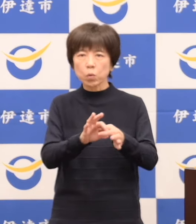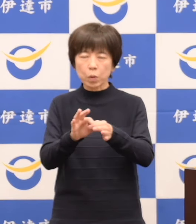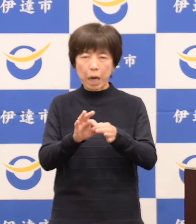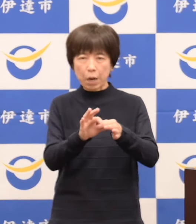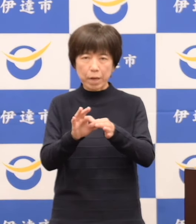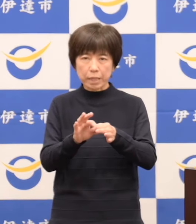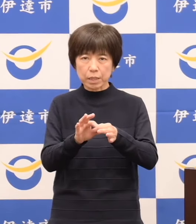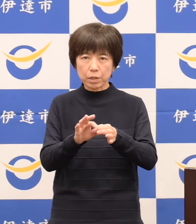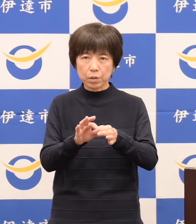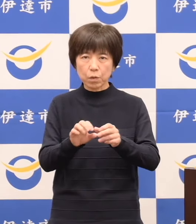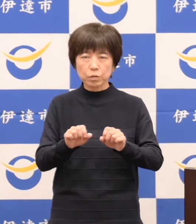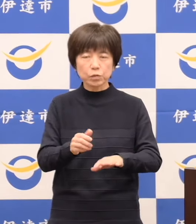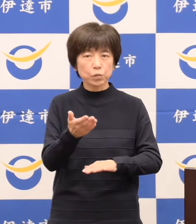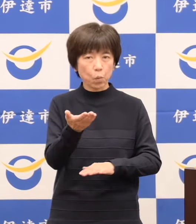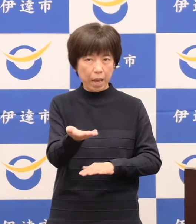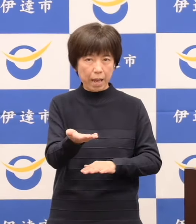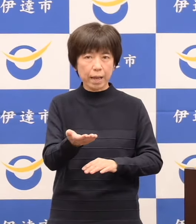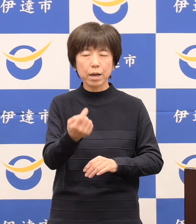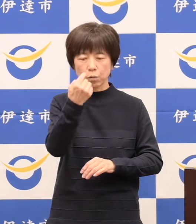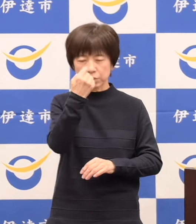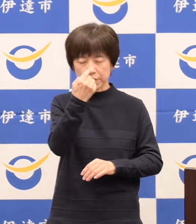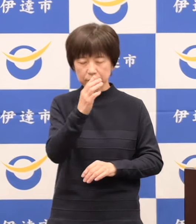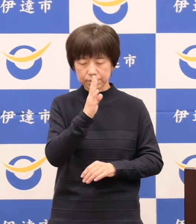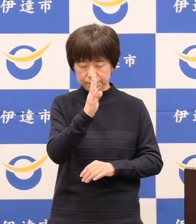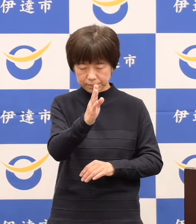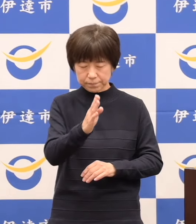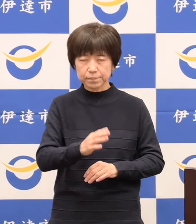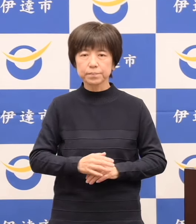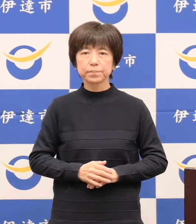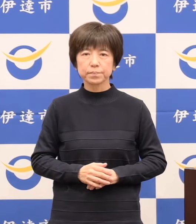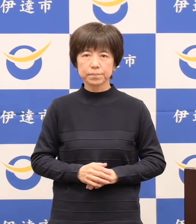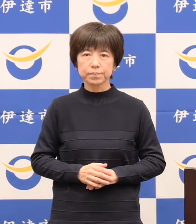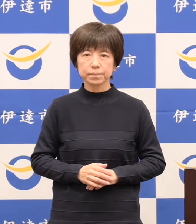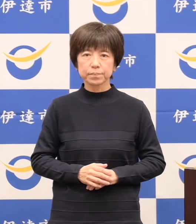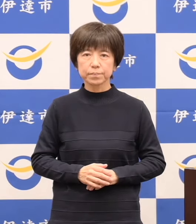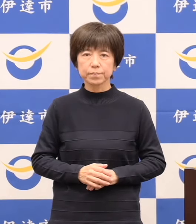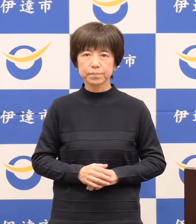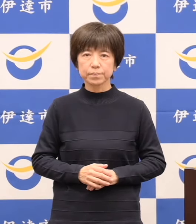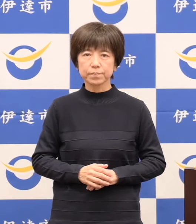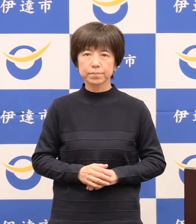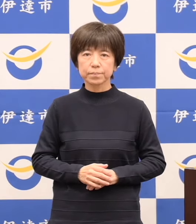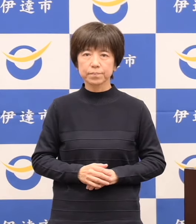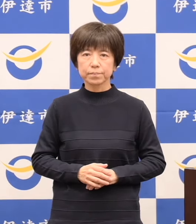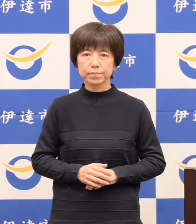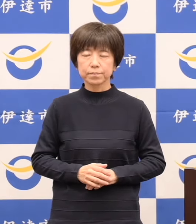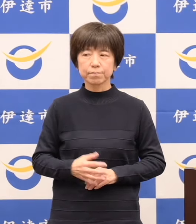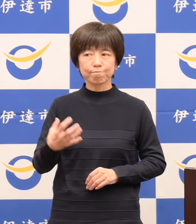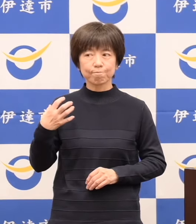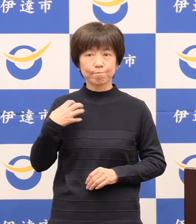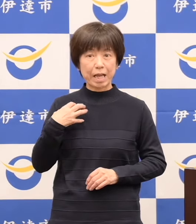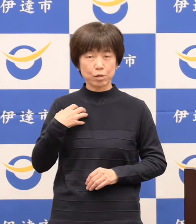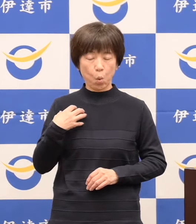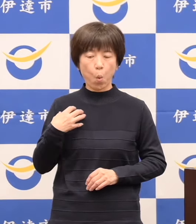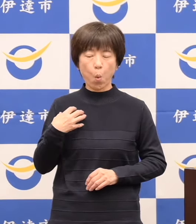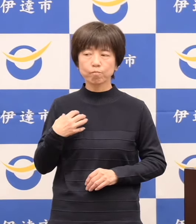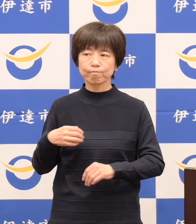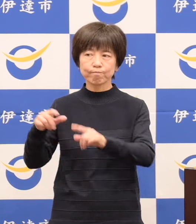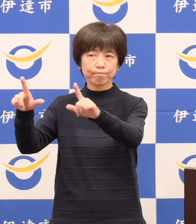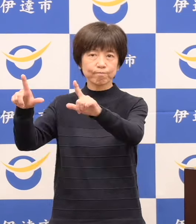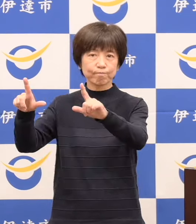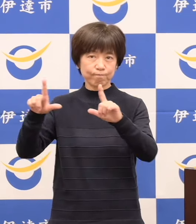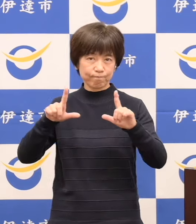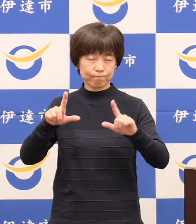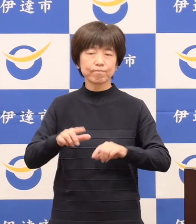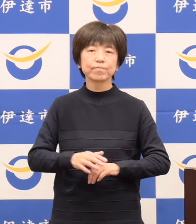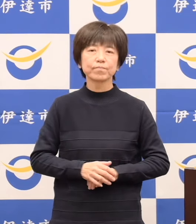していくのかというのがちょっと見学としてあれば教えていただきたいと思います。 はい、それでは、お電話 じゃあ学校教育課